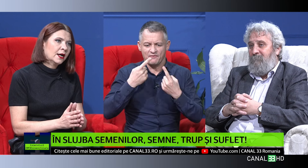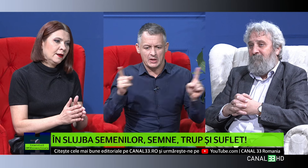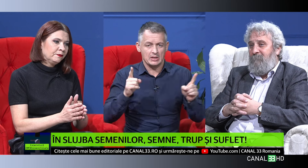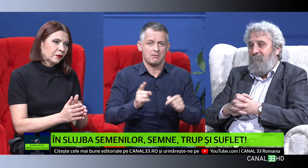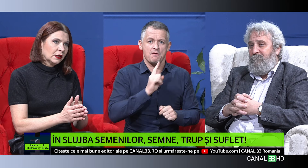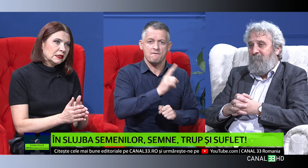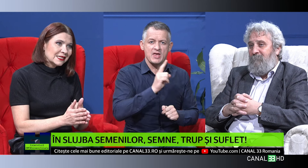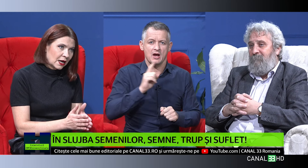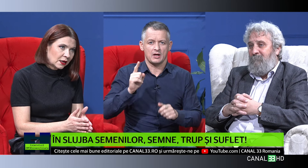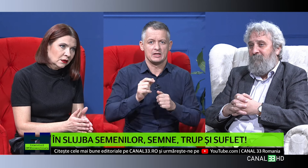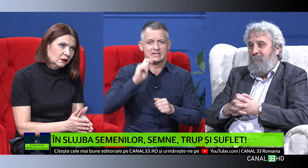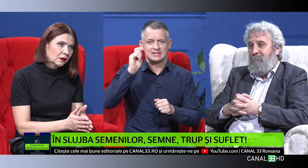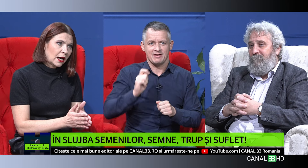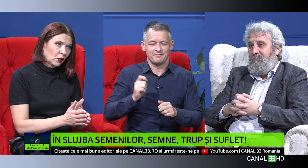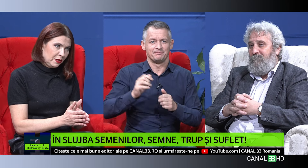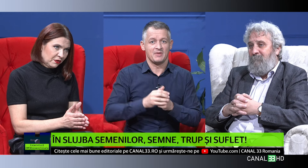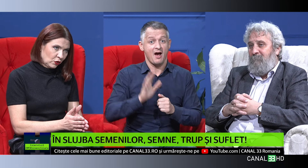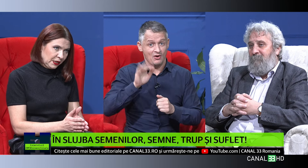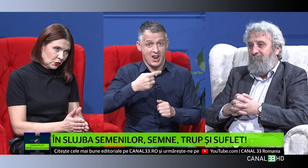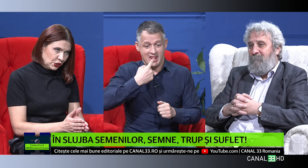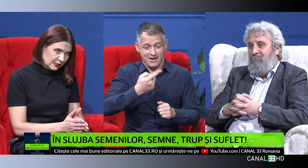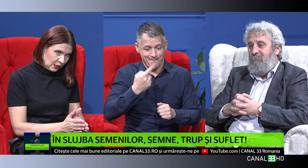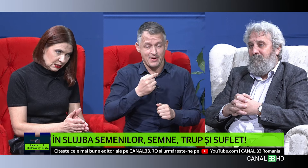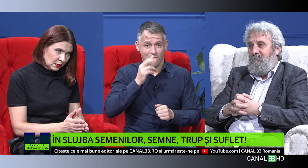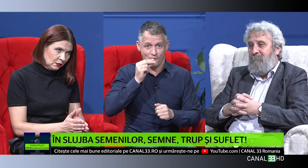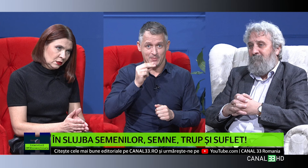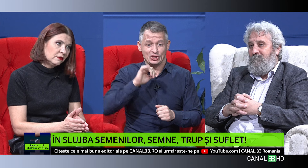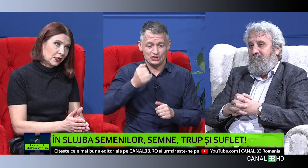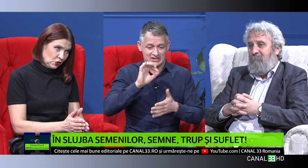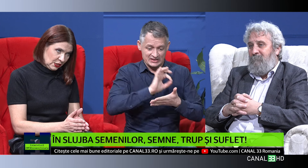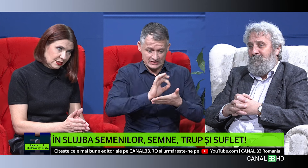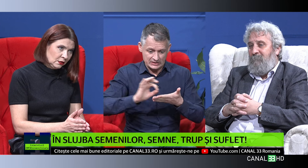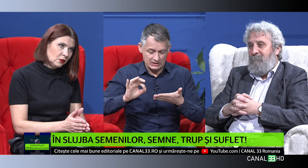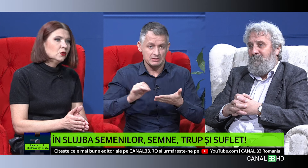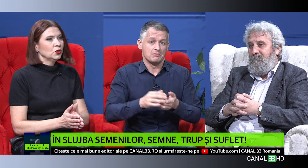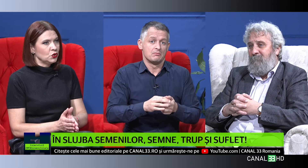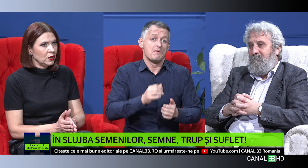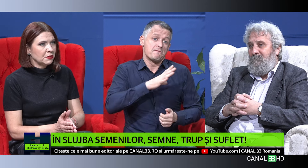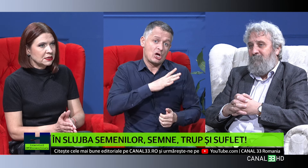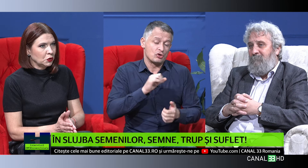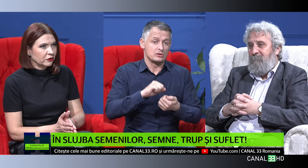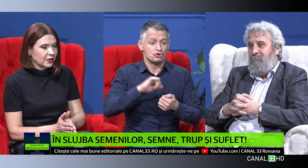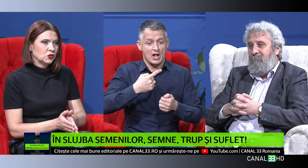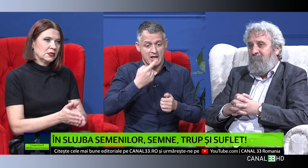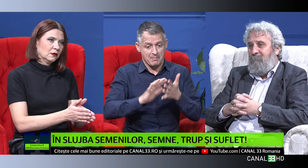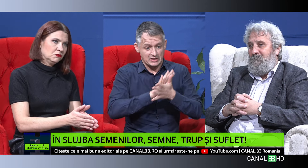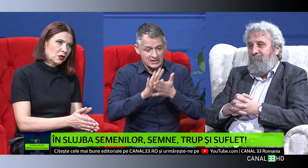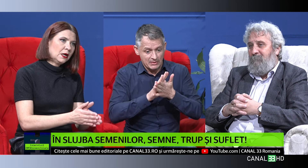Fiecare țară are o limbă vorbită și scrisă, franceză, și o limbă a semnelor franceză,